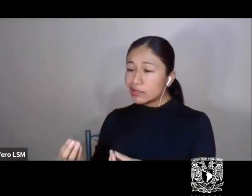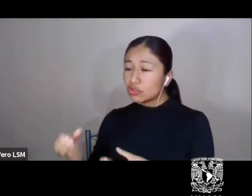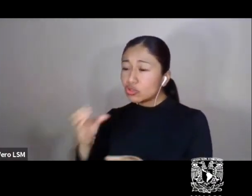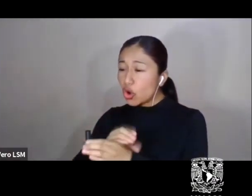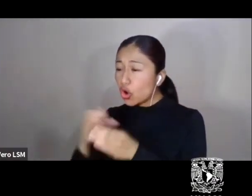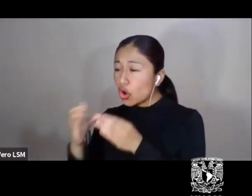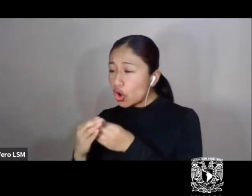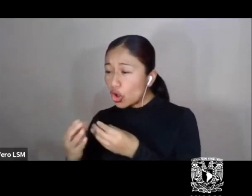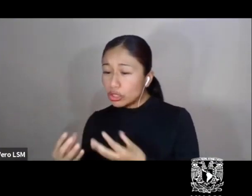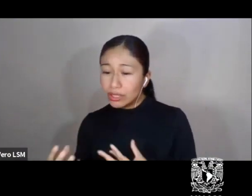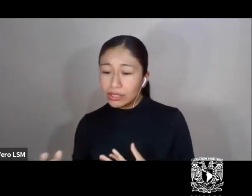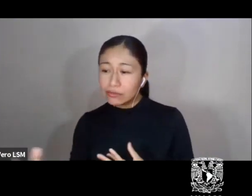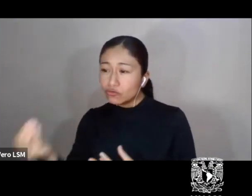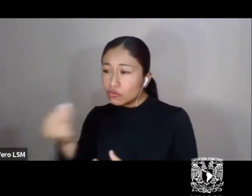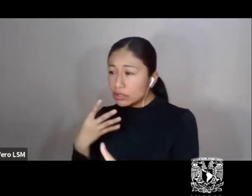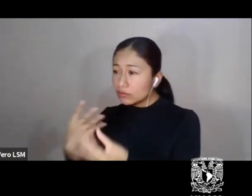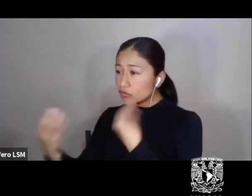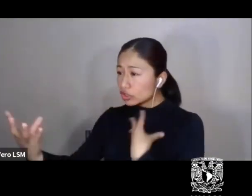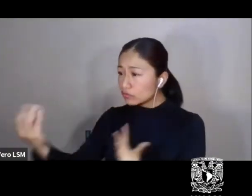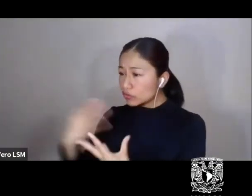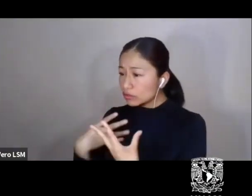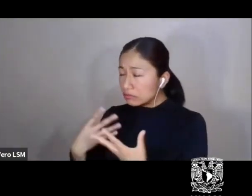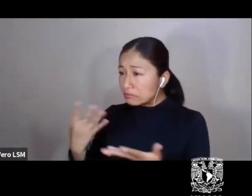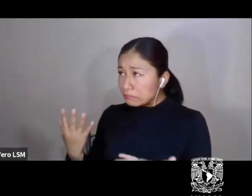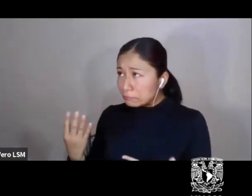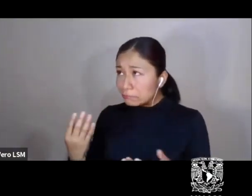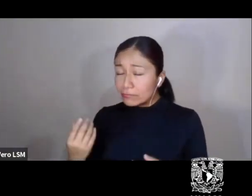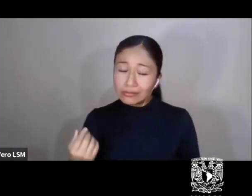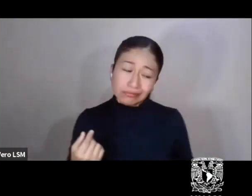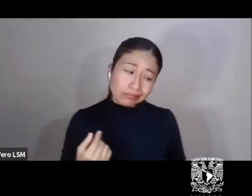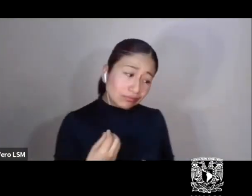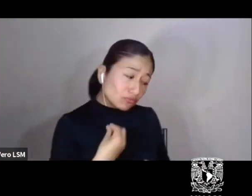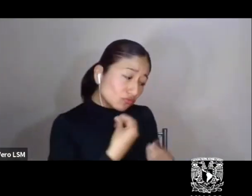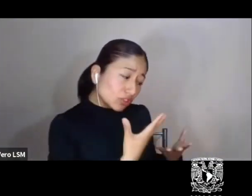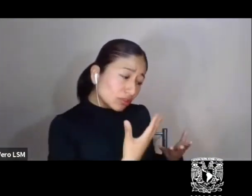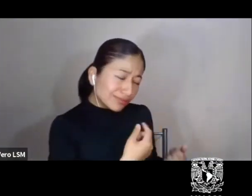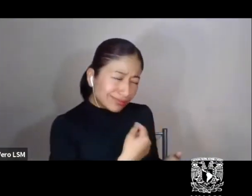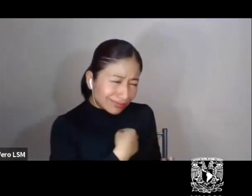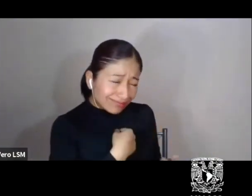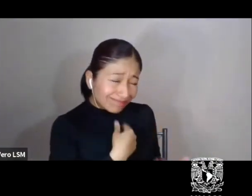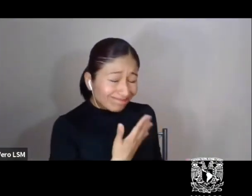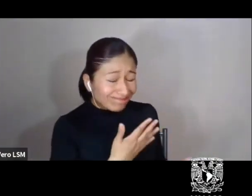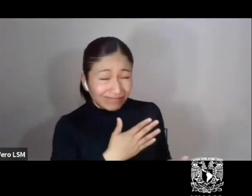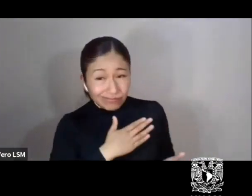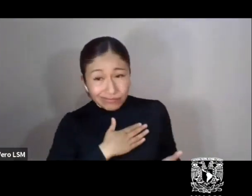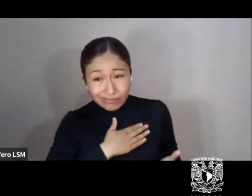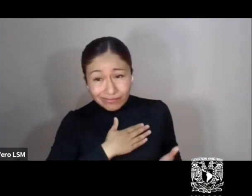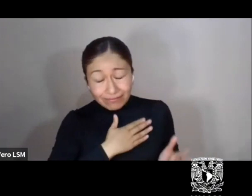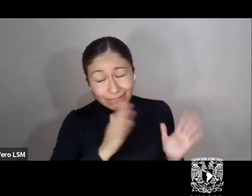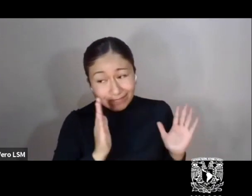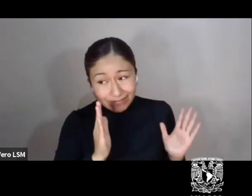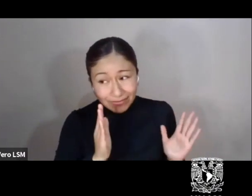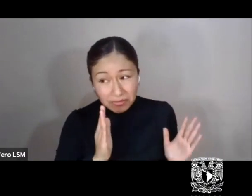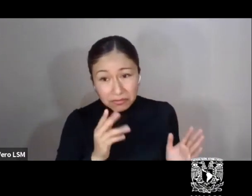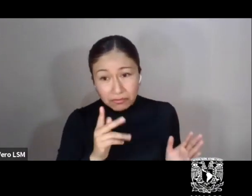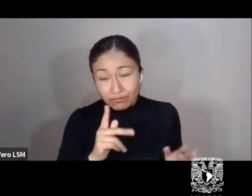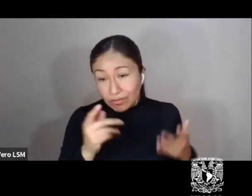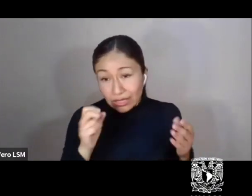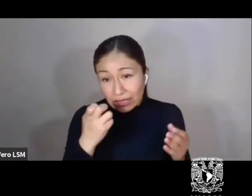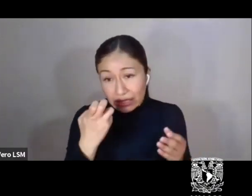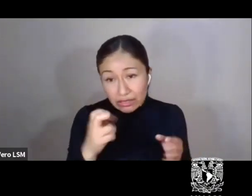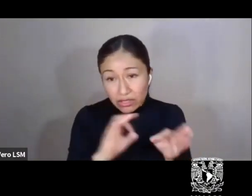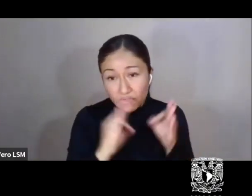relacionarnos con a quienes les había dado más grave la enfermedad y los había, perdón, discapacitado